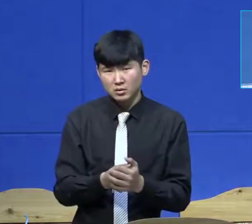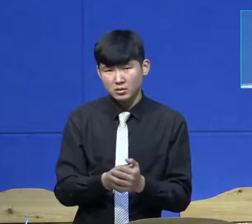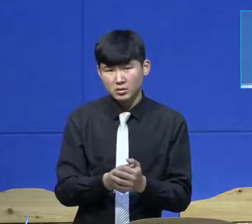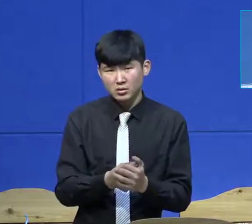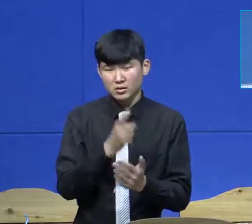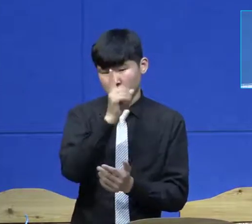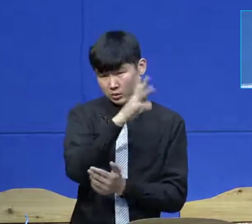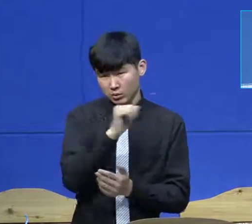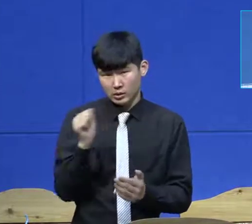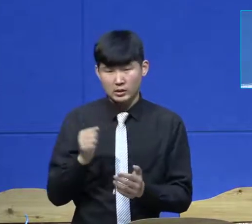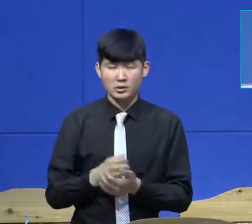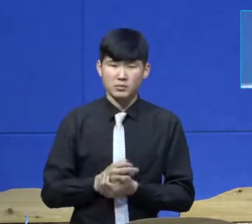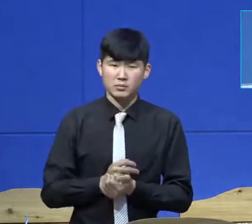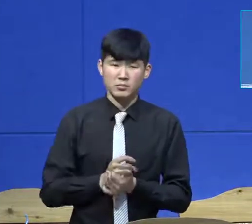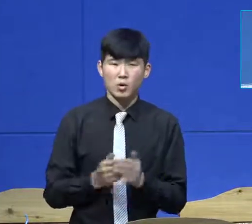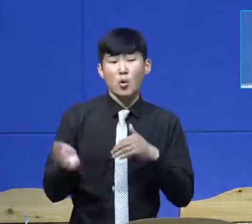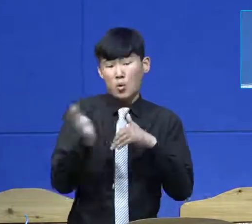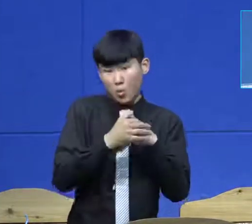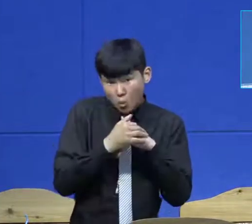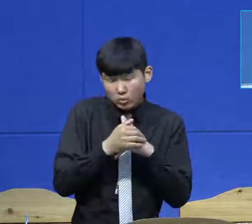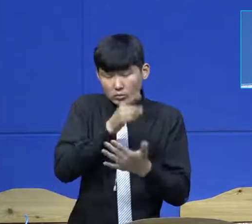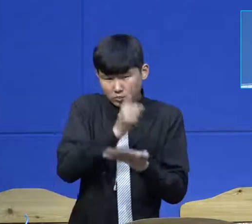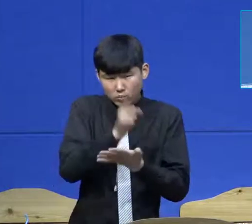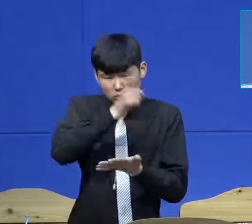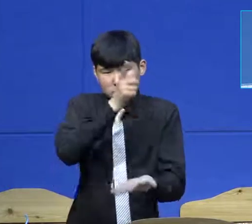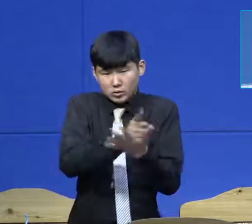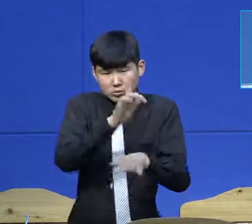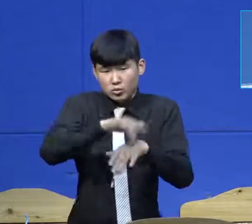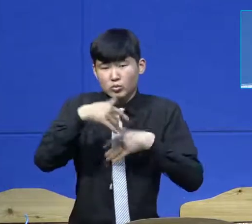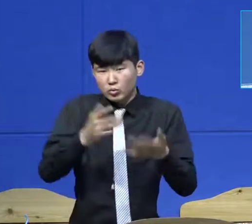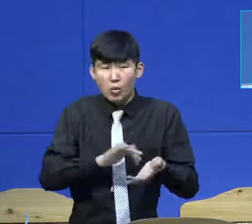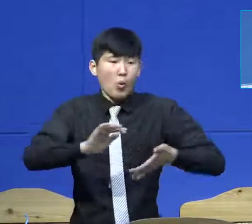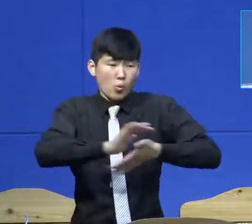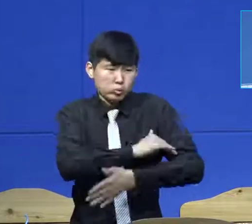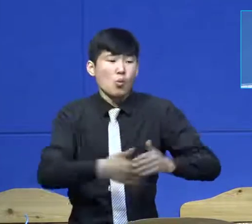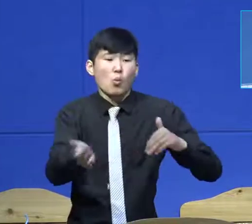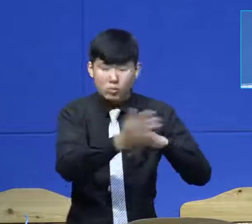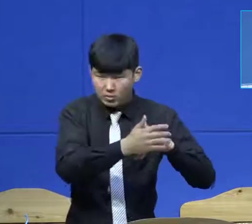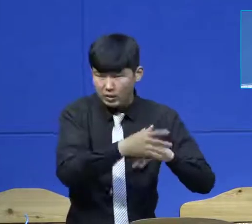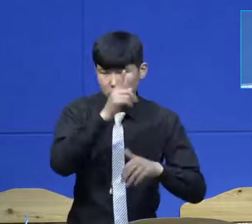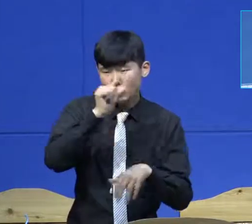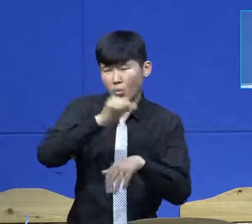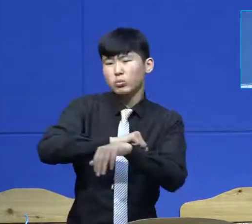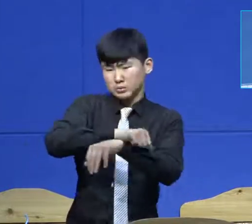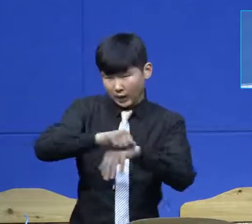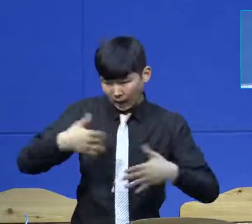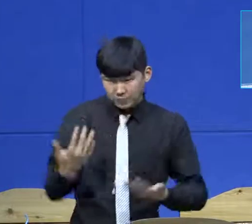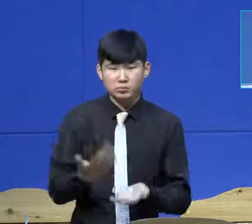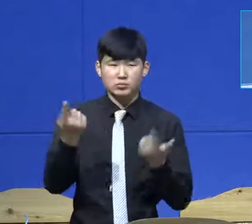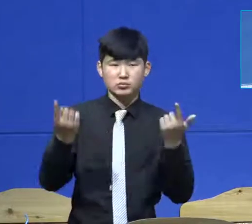Нэг удаа үхнэ гэдгийг бурхан тогтоож өгсөн. Хурдан үхдэг юм ч байна, арай удаан амьдэрдэг юм ч бас байна.